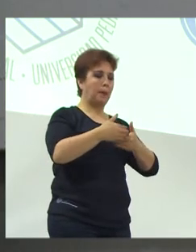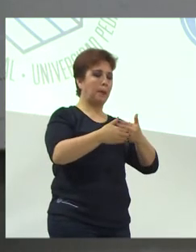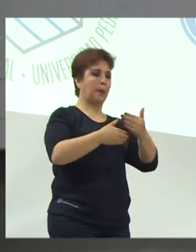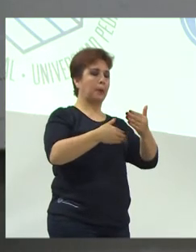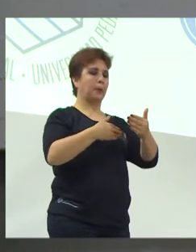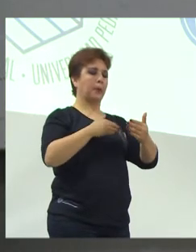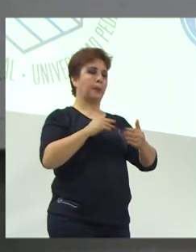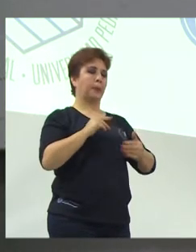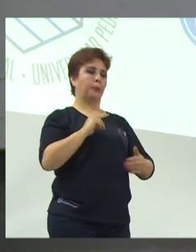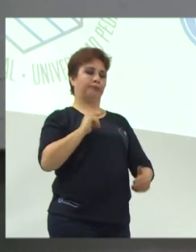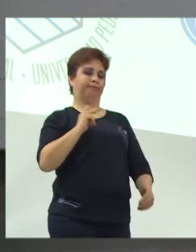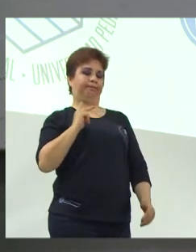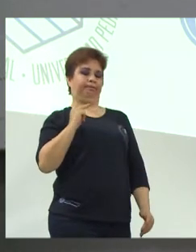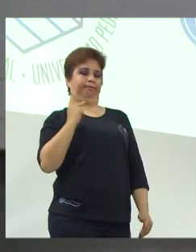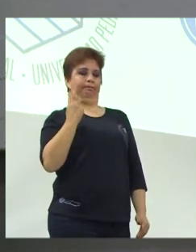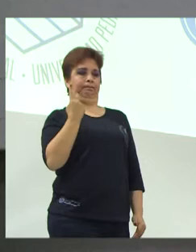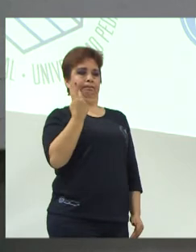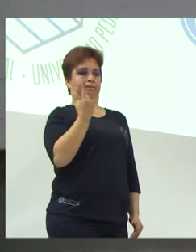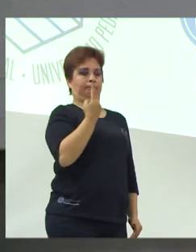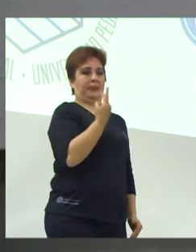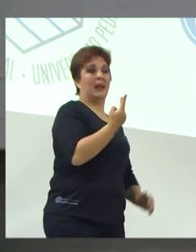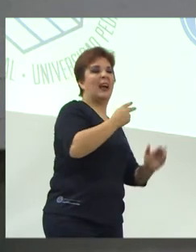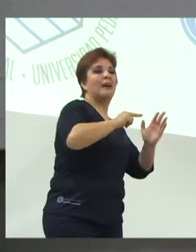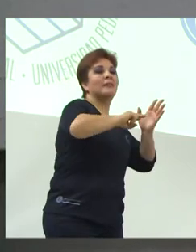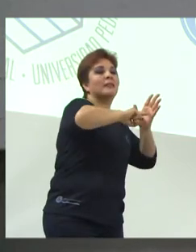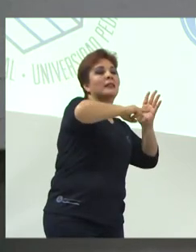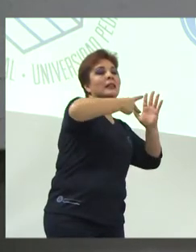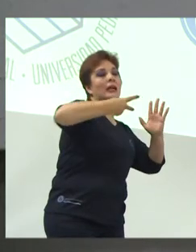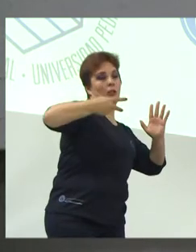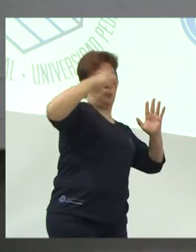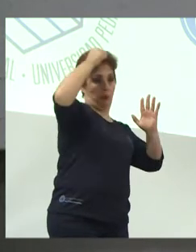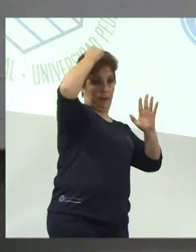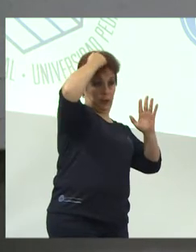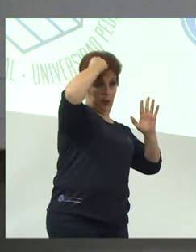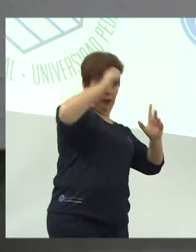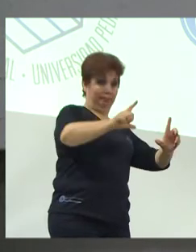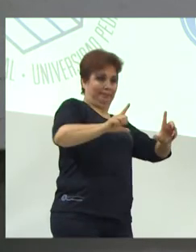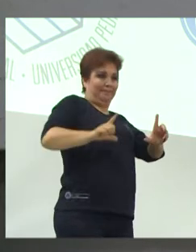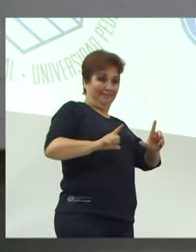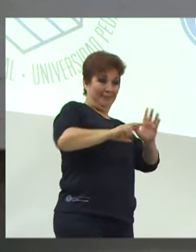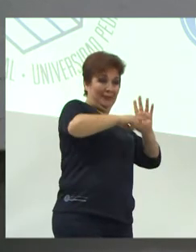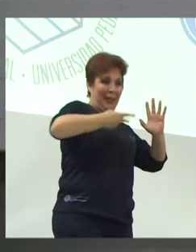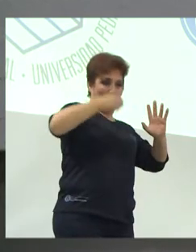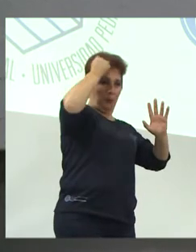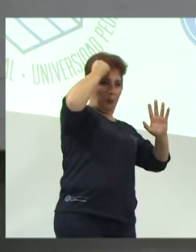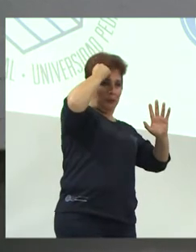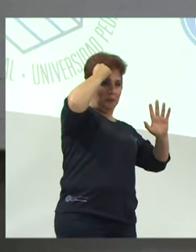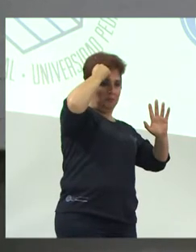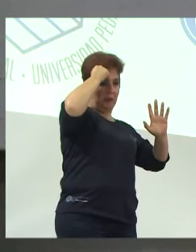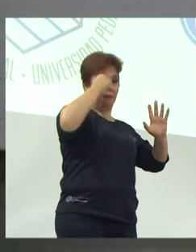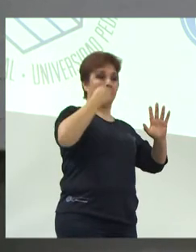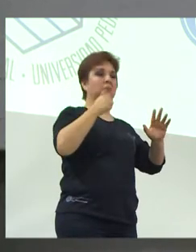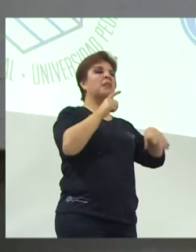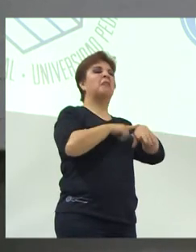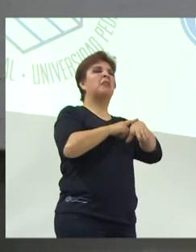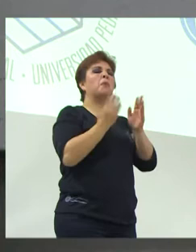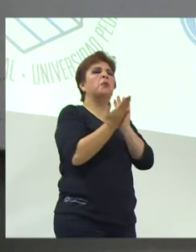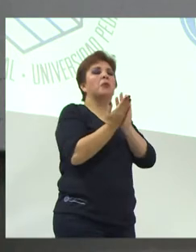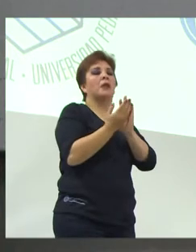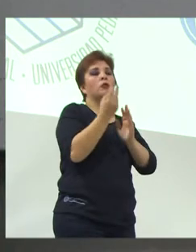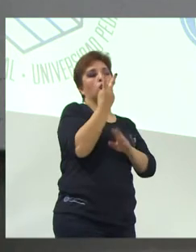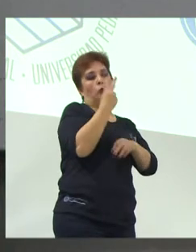técnico profesional con una duración de dos años y luego se creó la licenciatura a partir